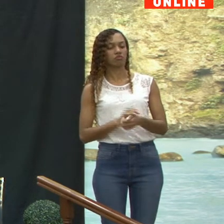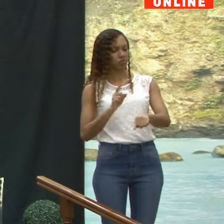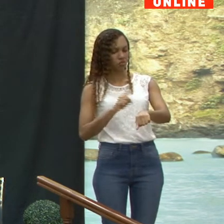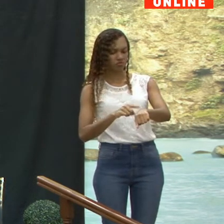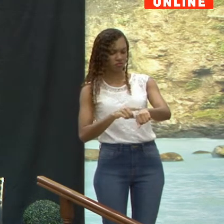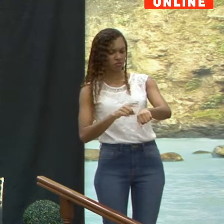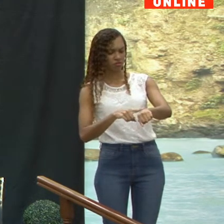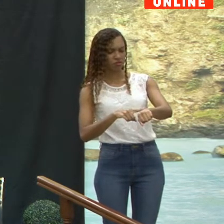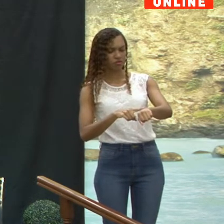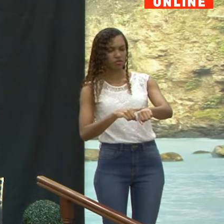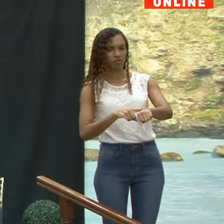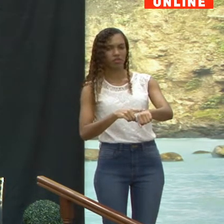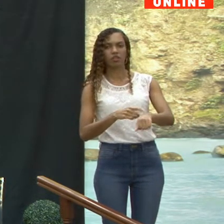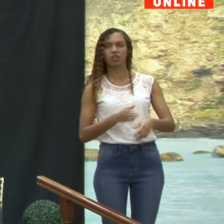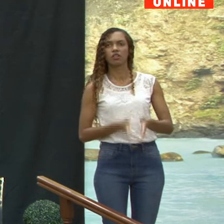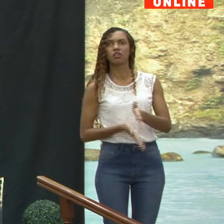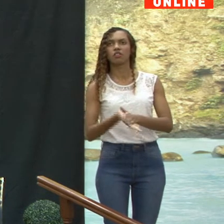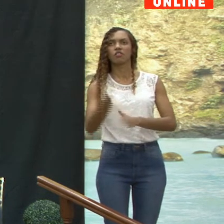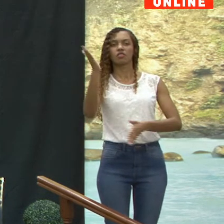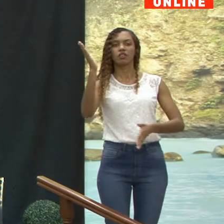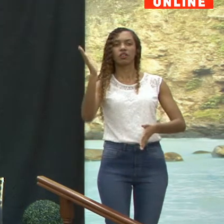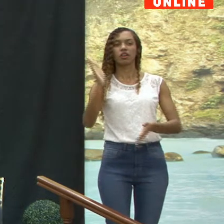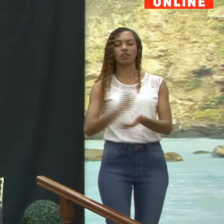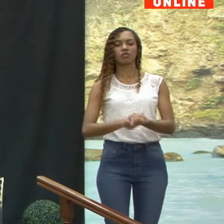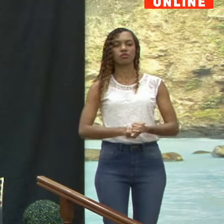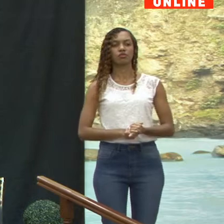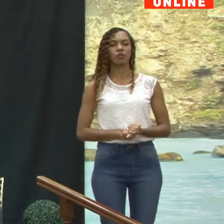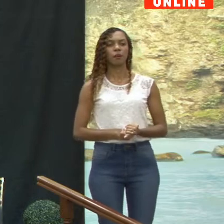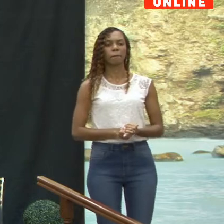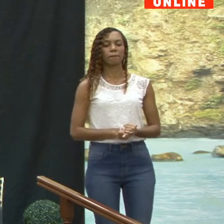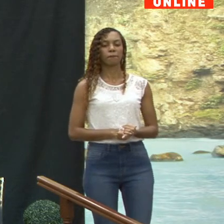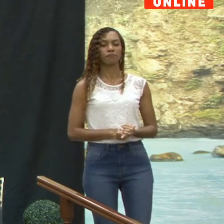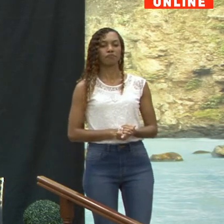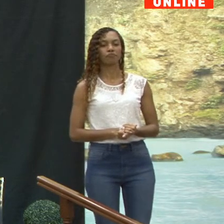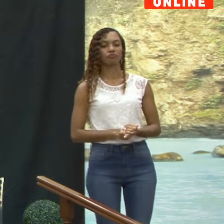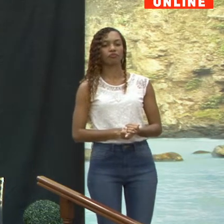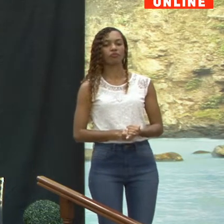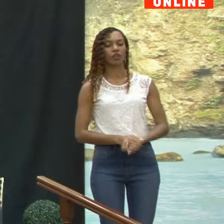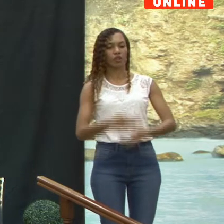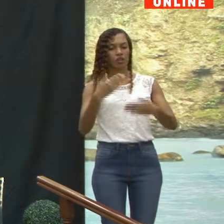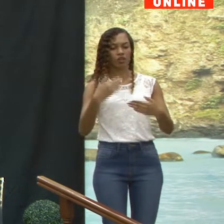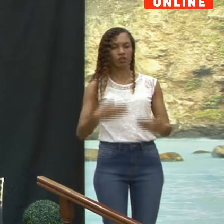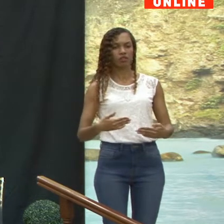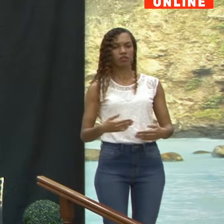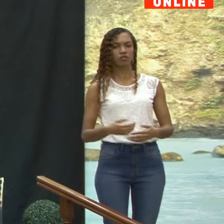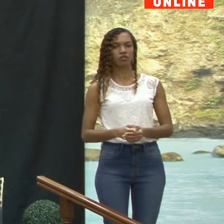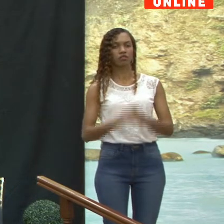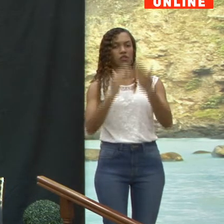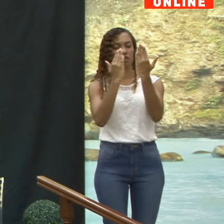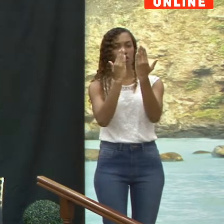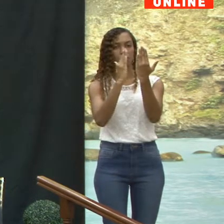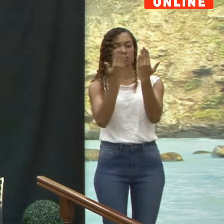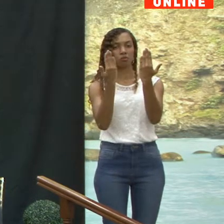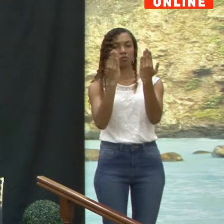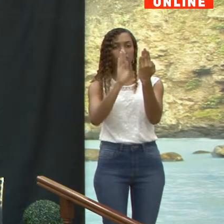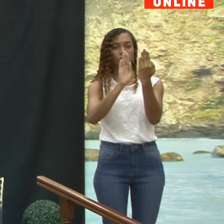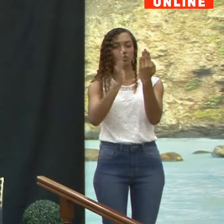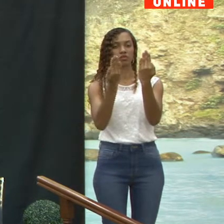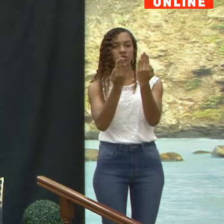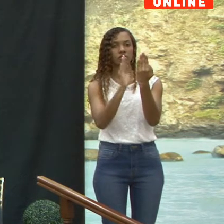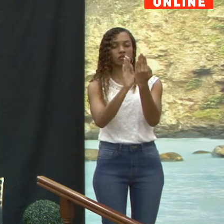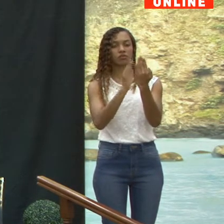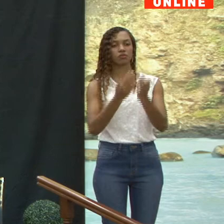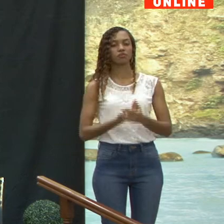da chamada, e ela ficou em frente ao portão de chamada, se assentou e falou: bom, vou comer